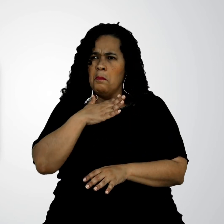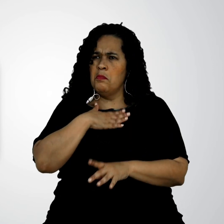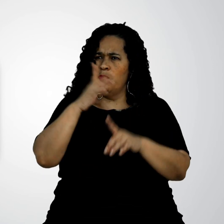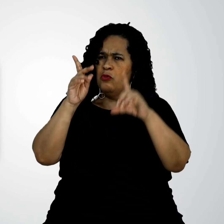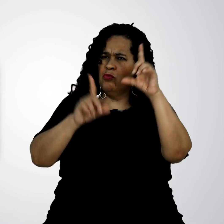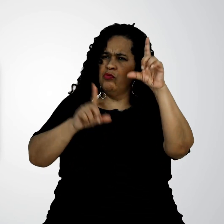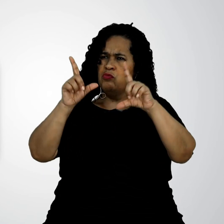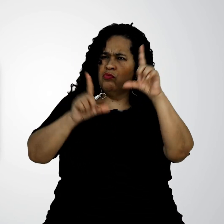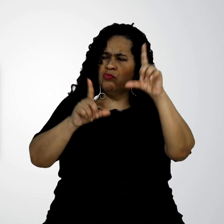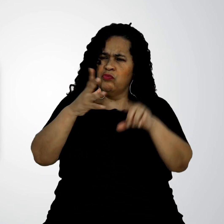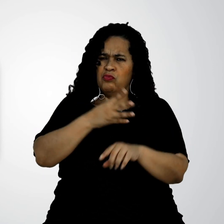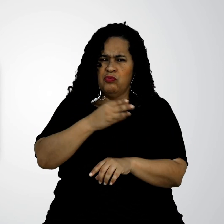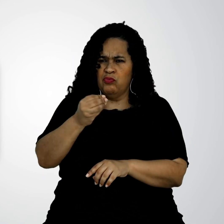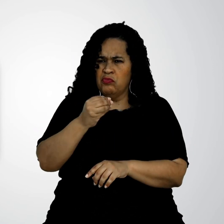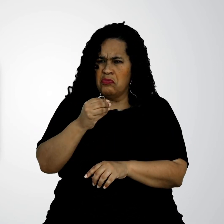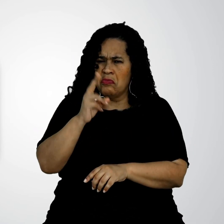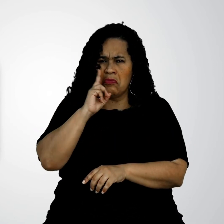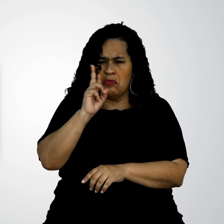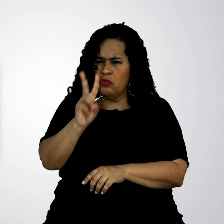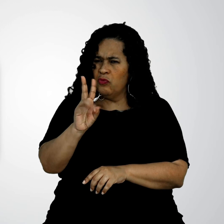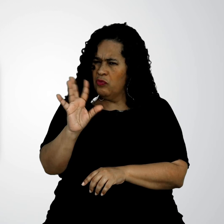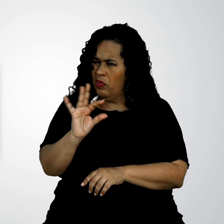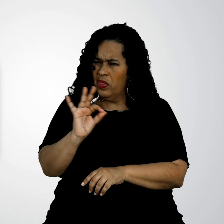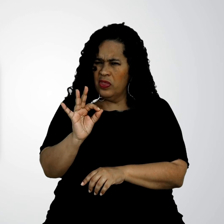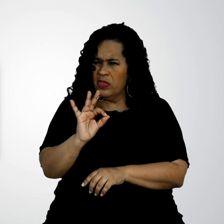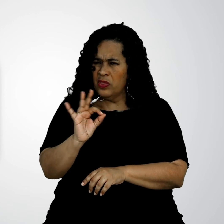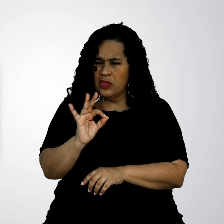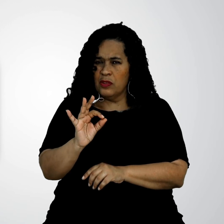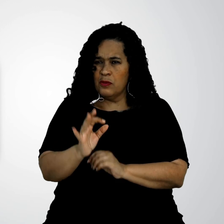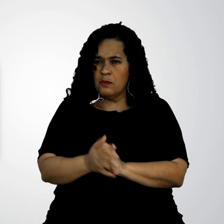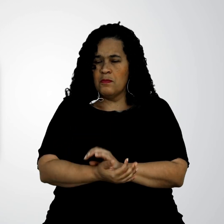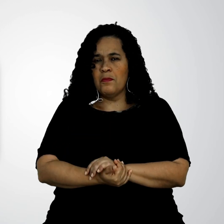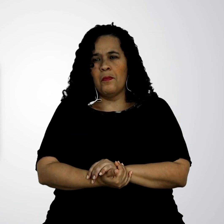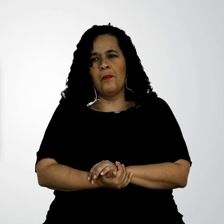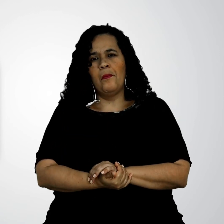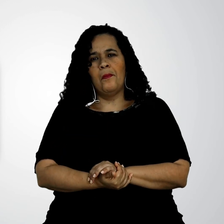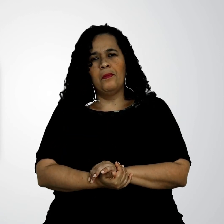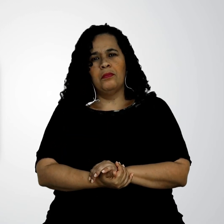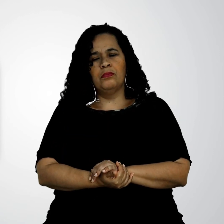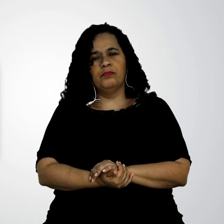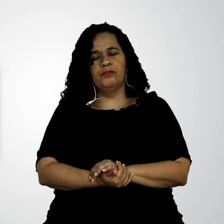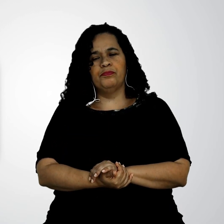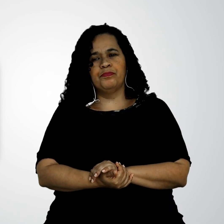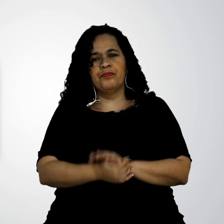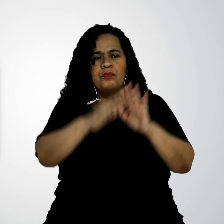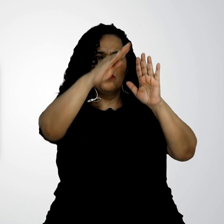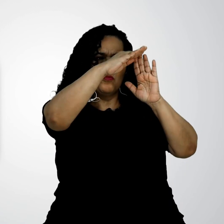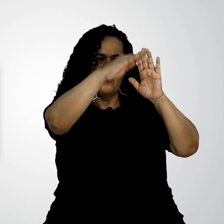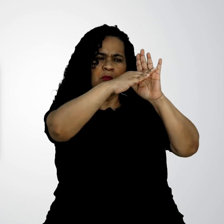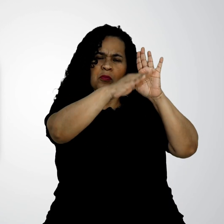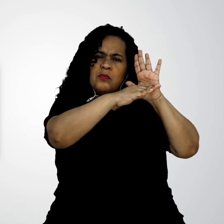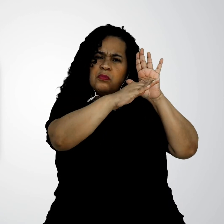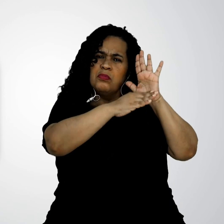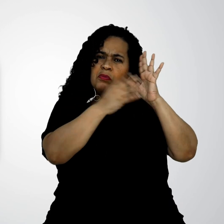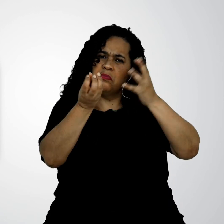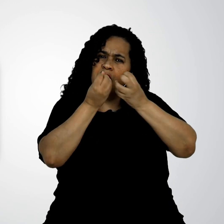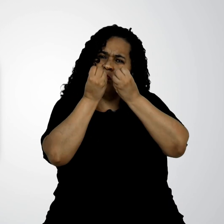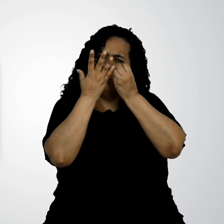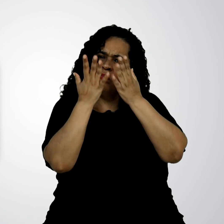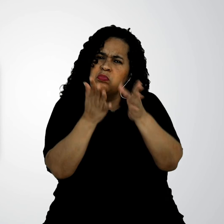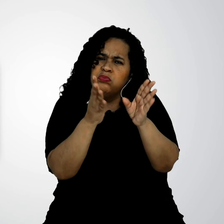só assiste programas educativos. Não existe, viu? Ele só assiste